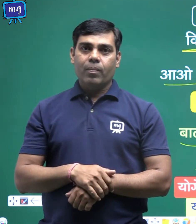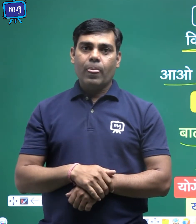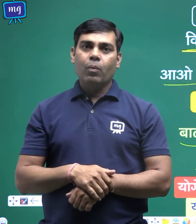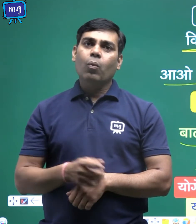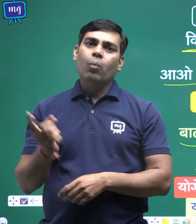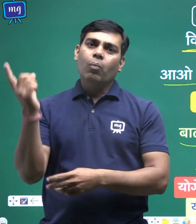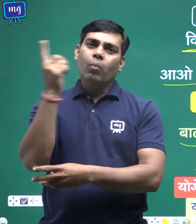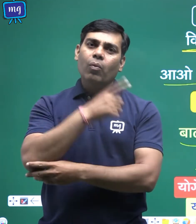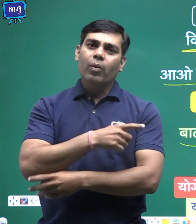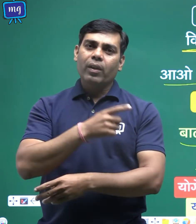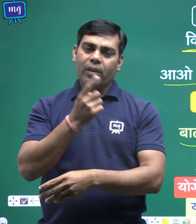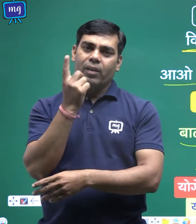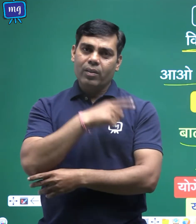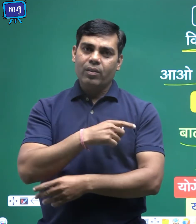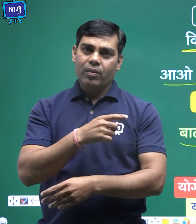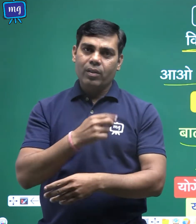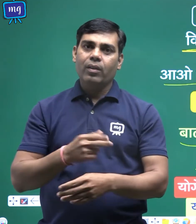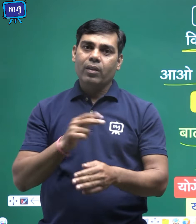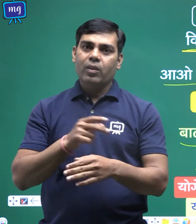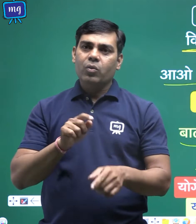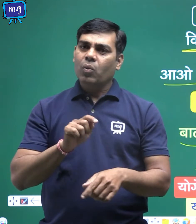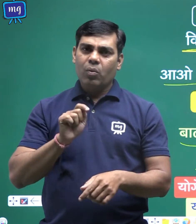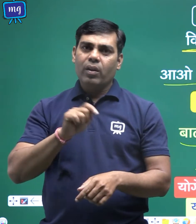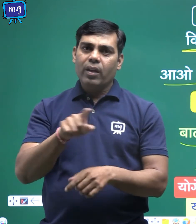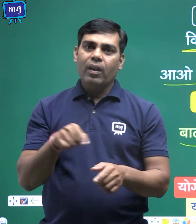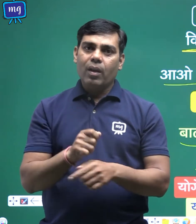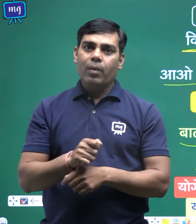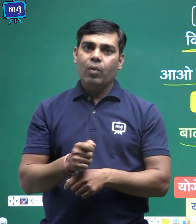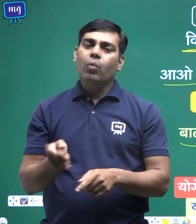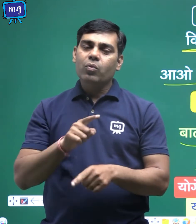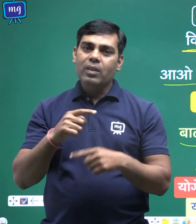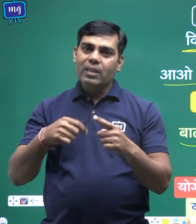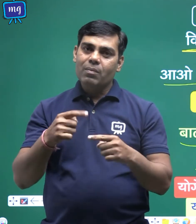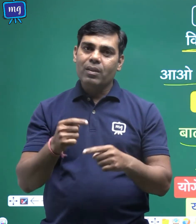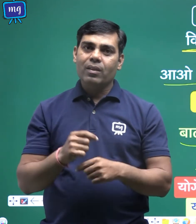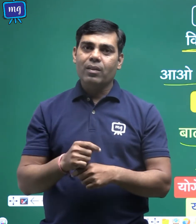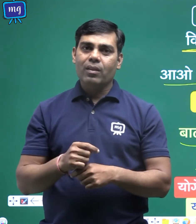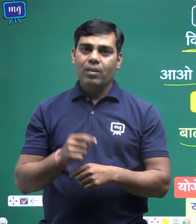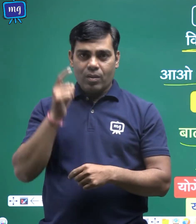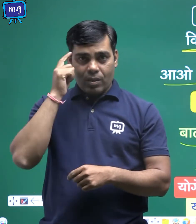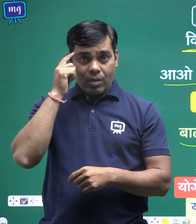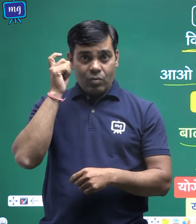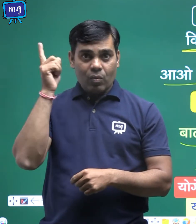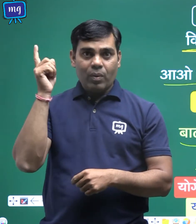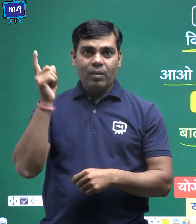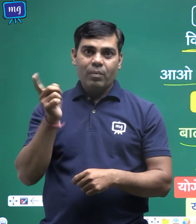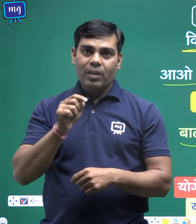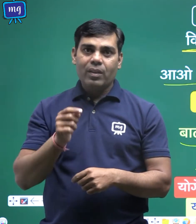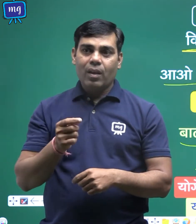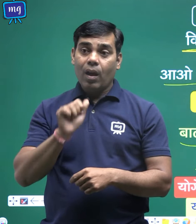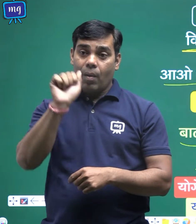की जो गतिविधि है उससे संबंधित स्वप्न भी